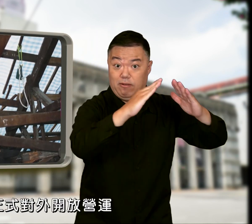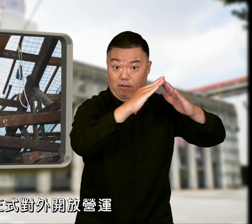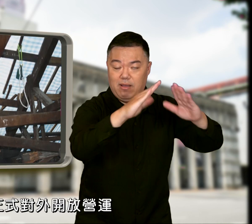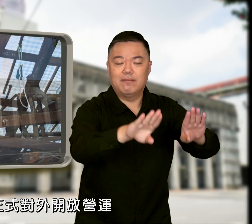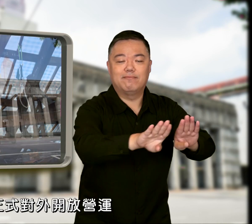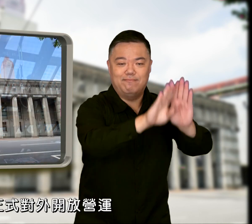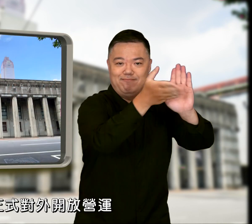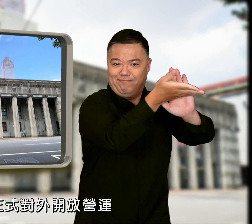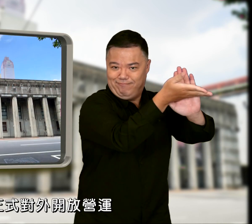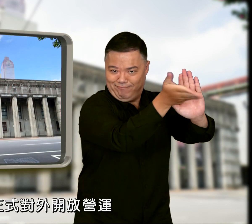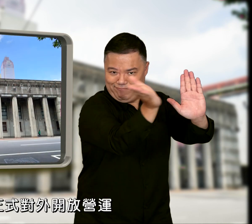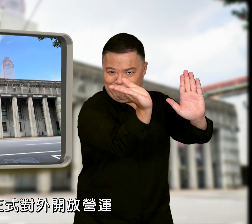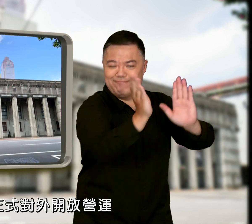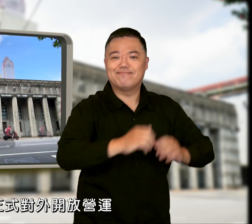正式对外开放营运。